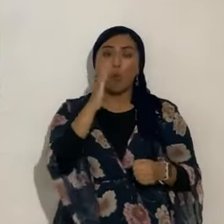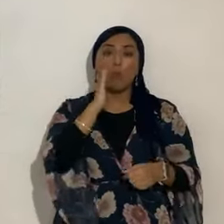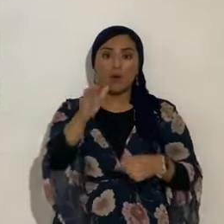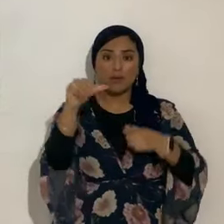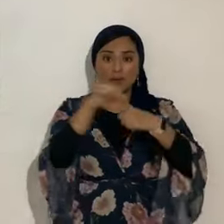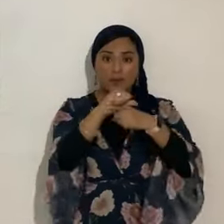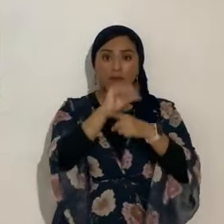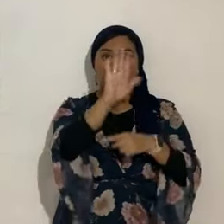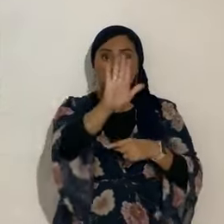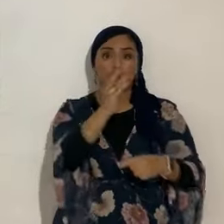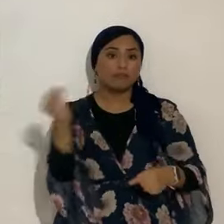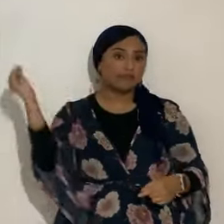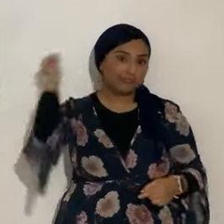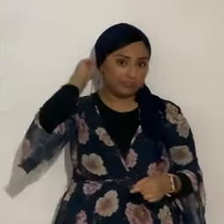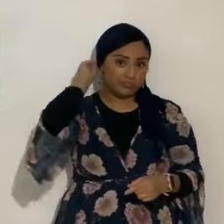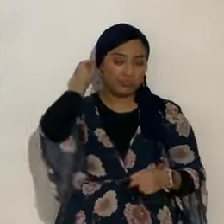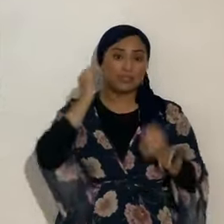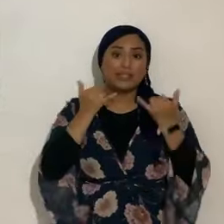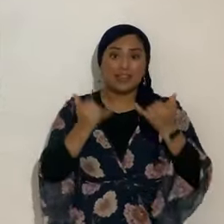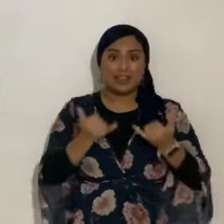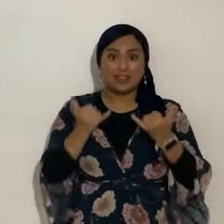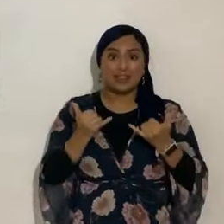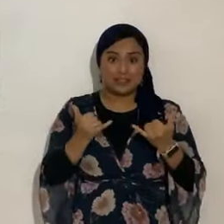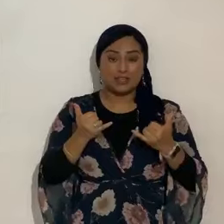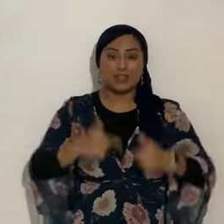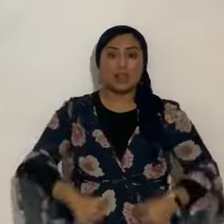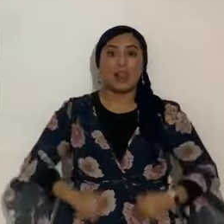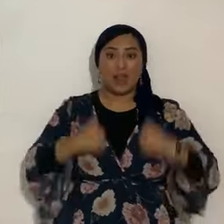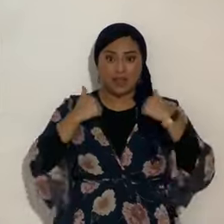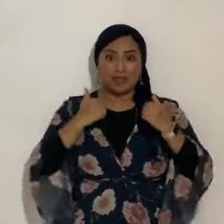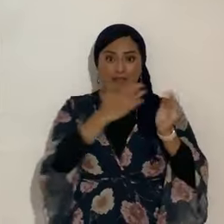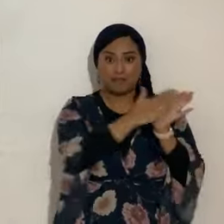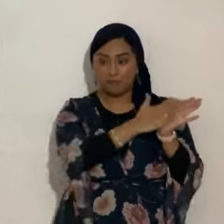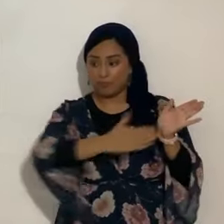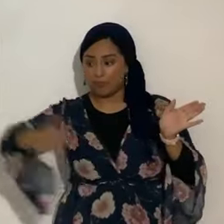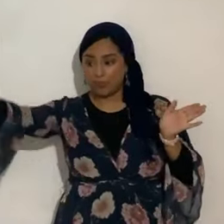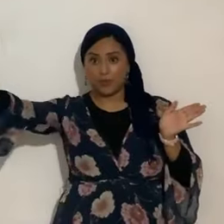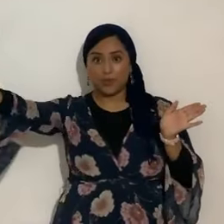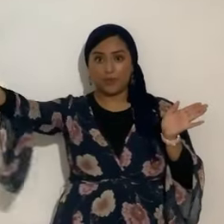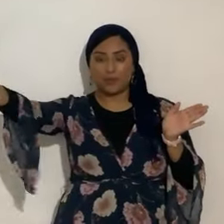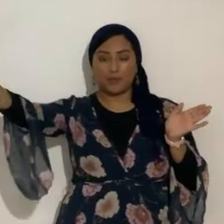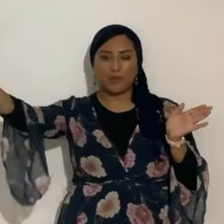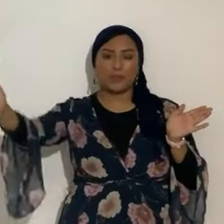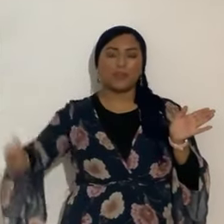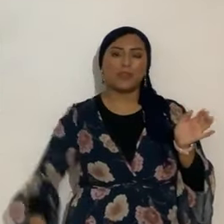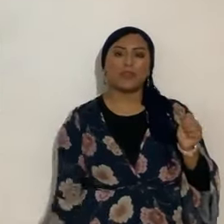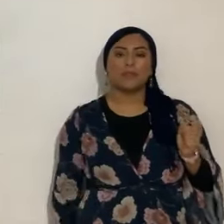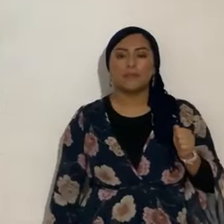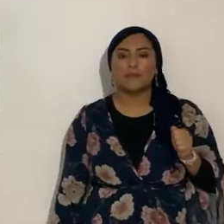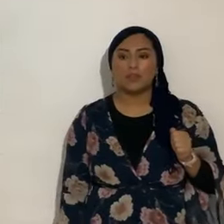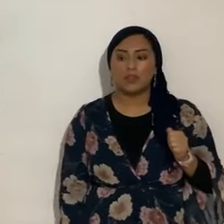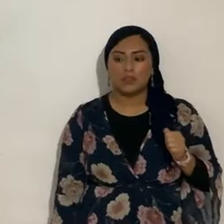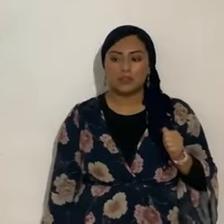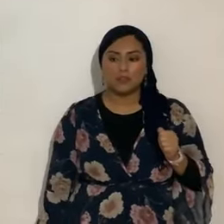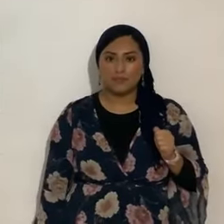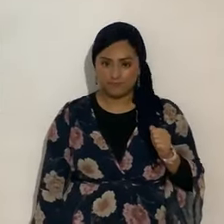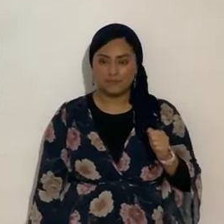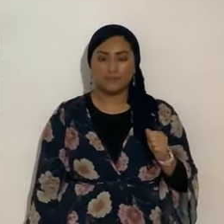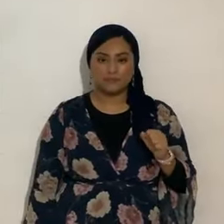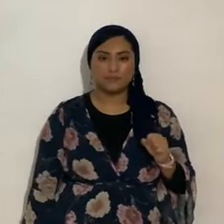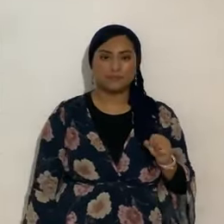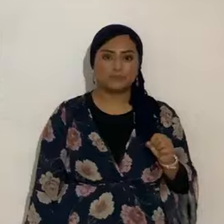tu conciencia durante esta vida, ¿sí? Lo que nos va restando, digamos, ¿sí? ¿De